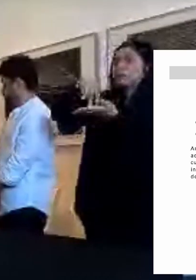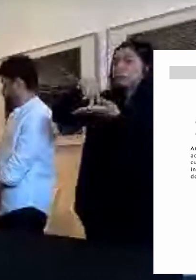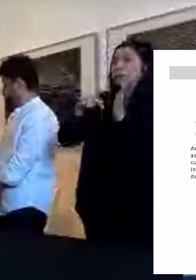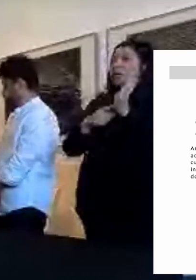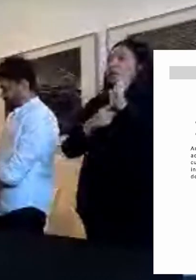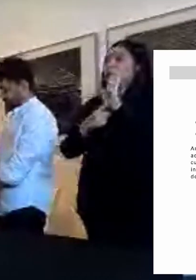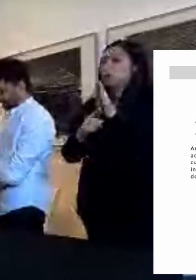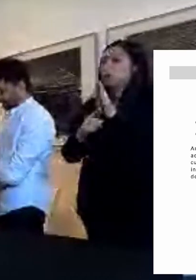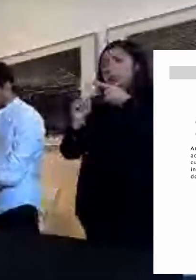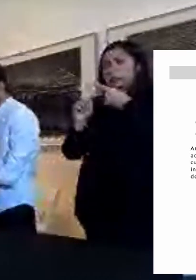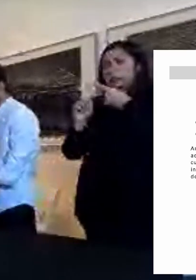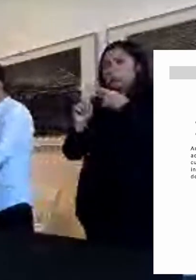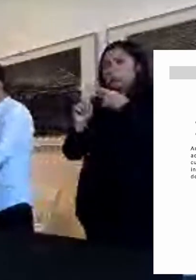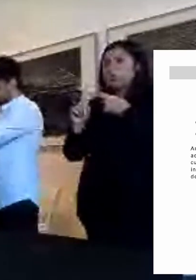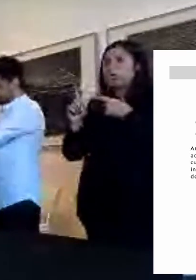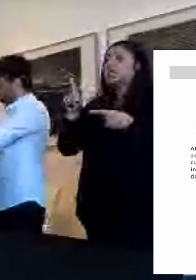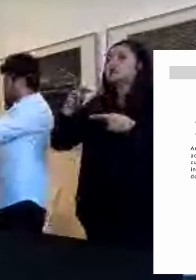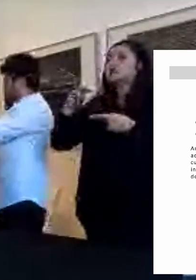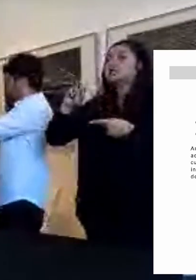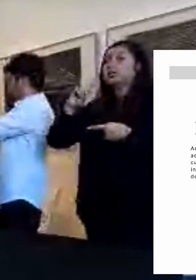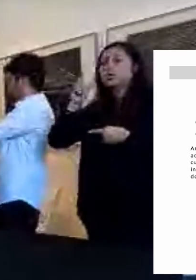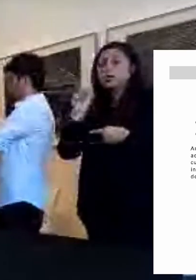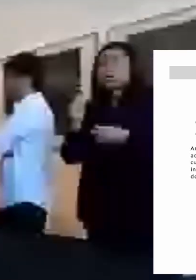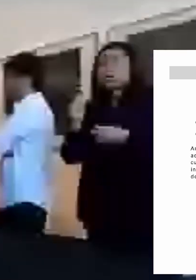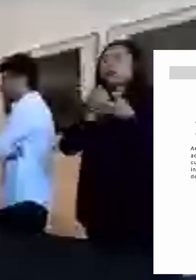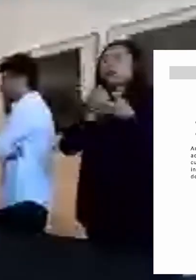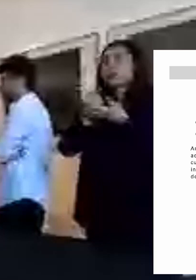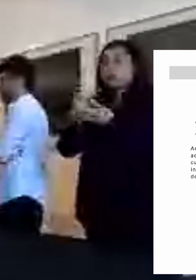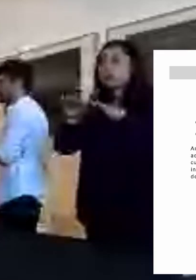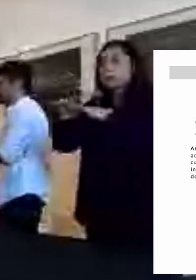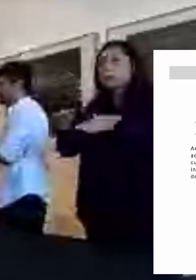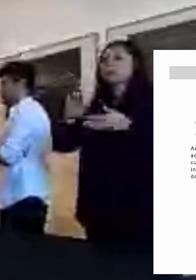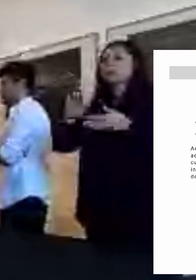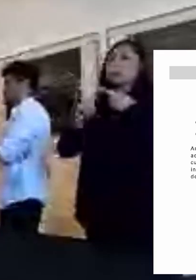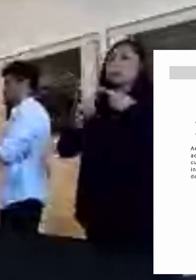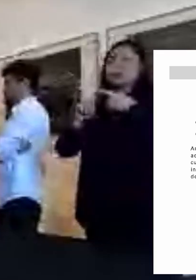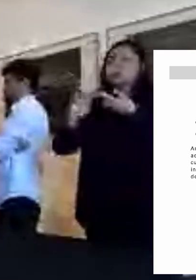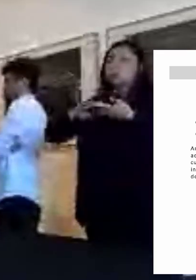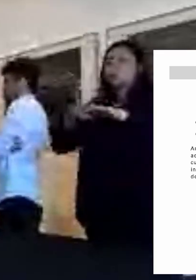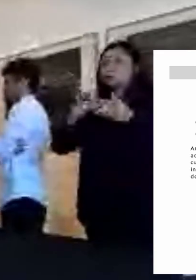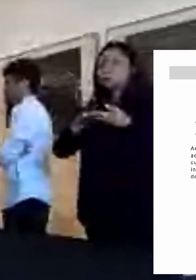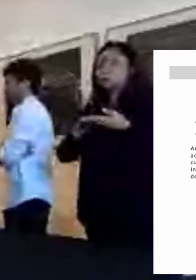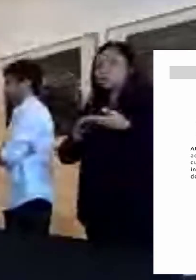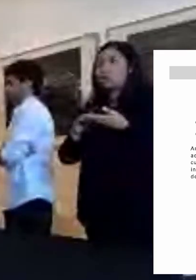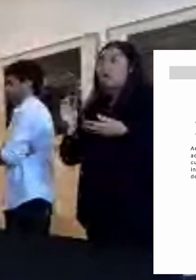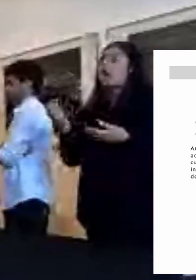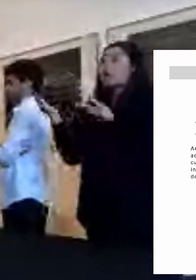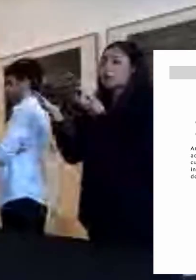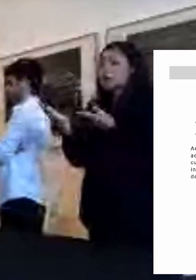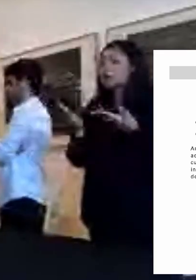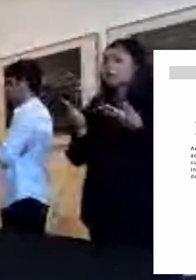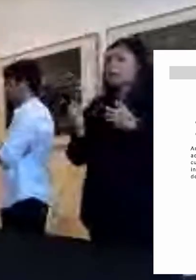participantes. Sinergias colaborativas entre espacios con participación comunitaria y invitada a recorrer, crear